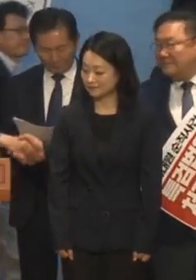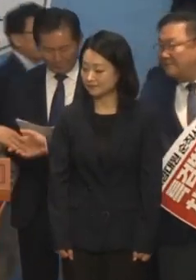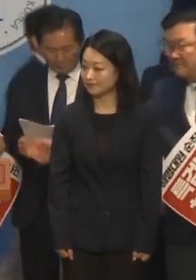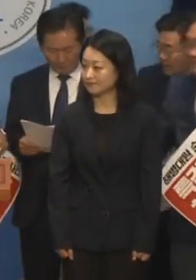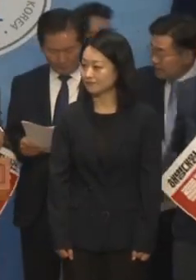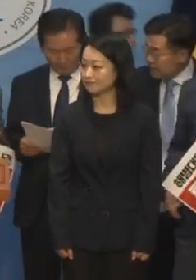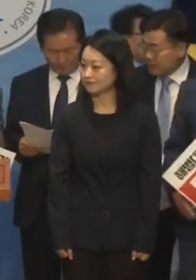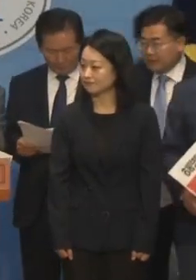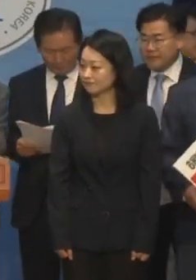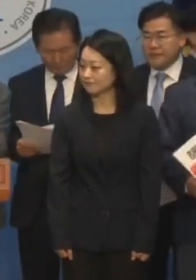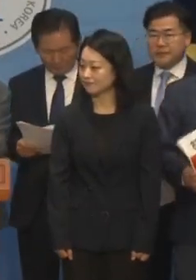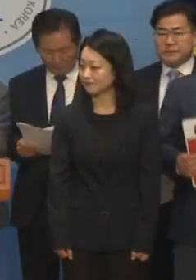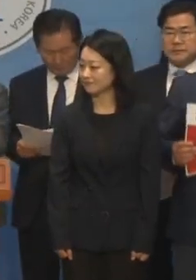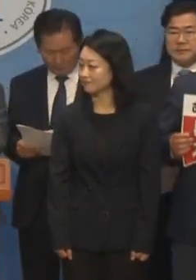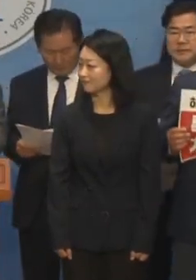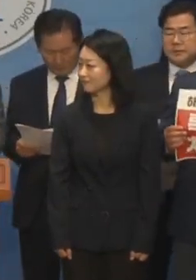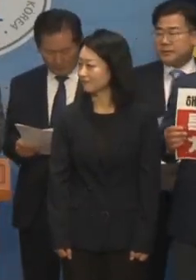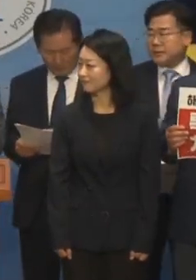늦게 오셨네.